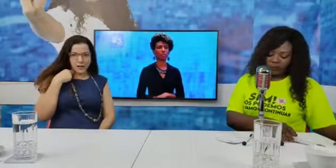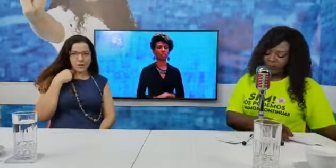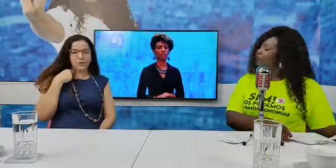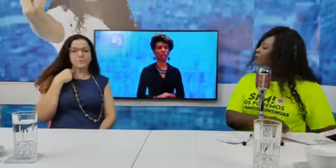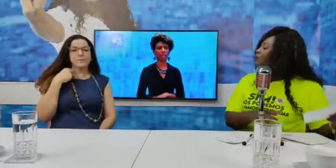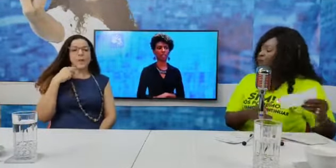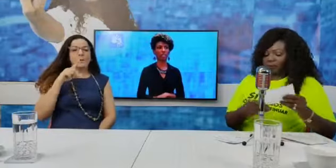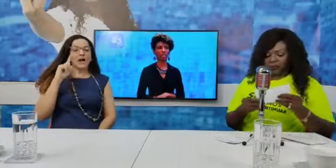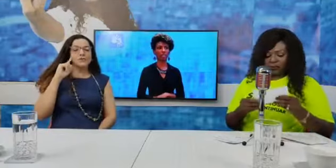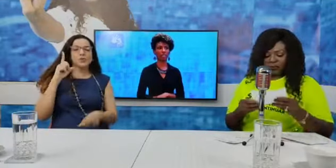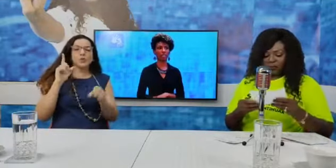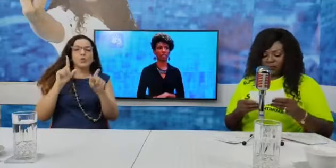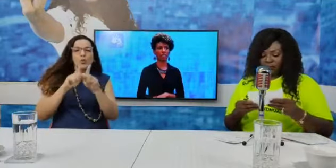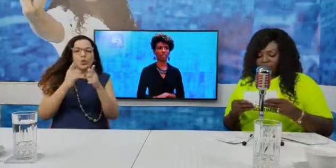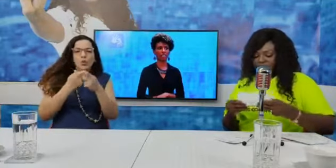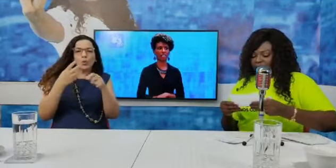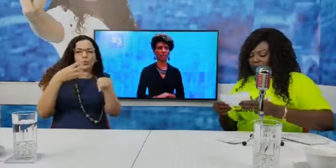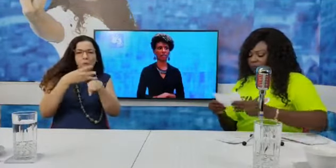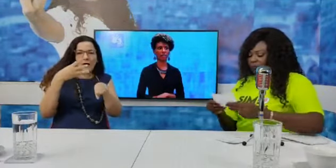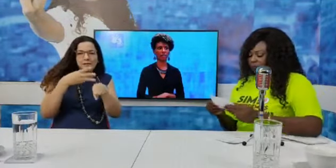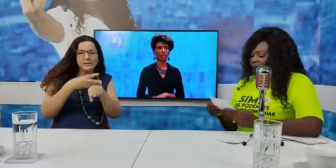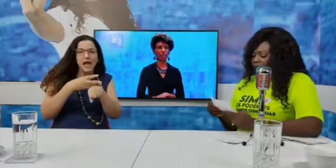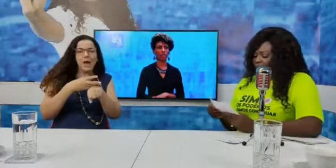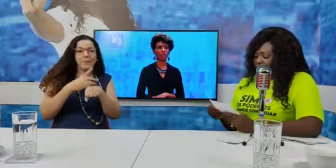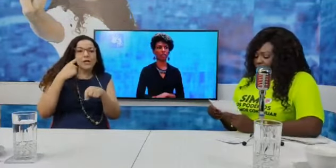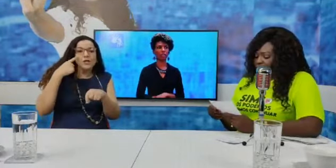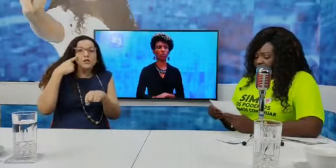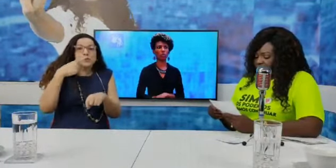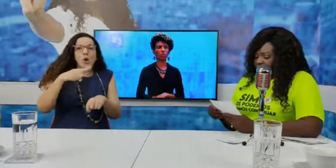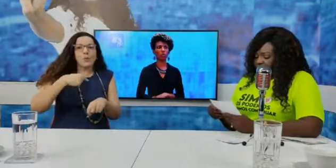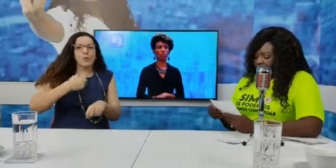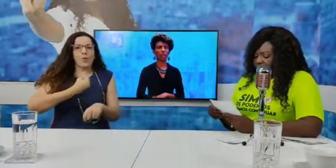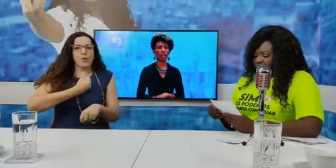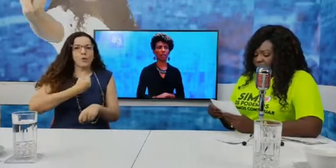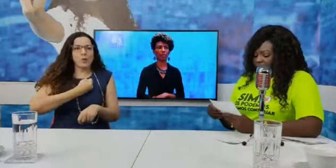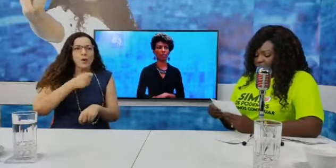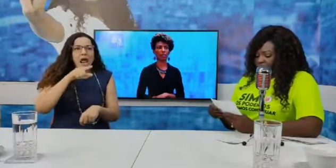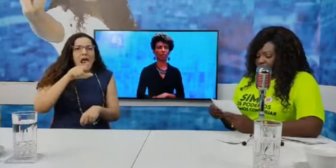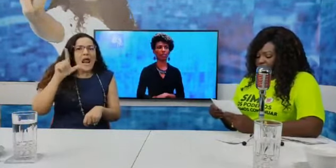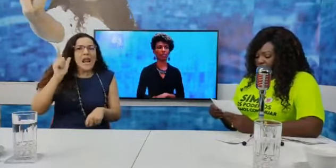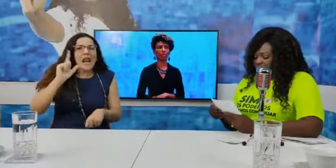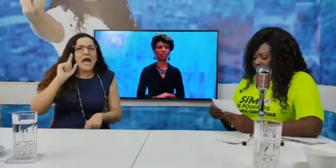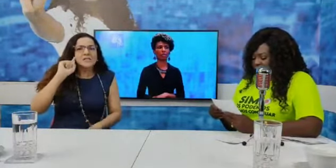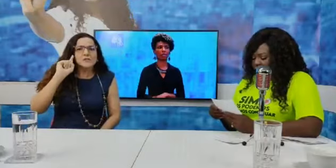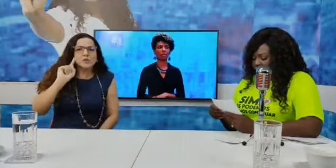Porque eu sou formada em advocacia. Também tem um grupo no WhatsApp. E